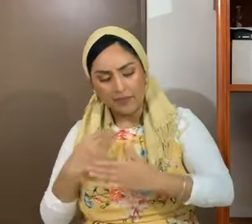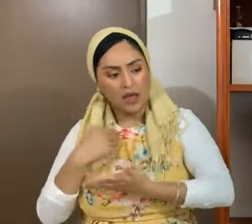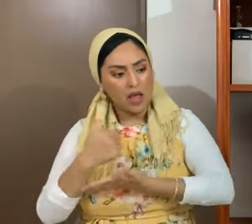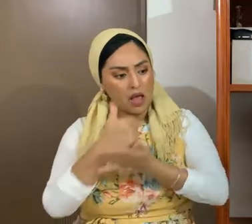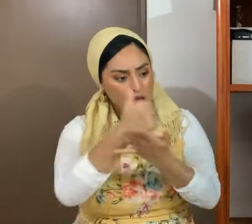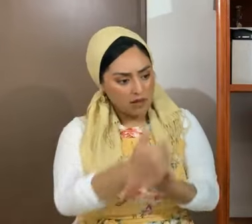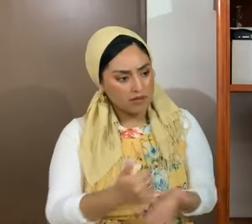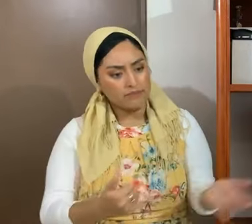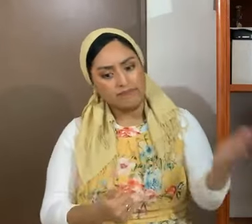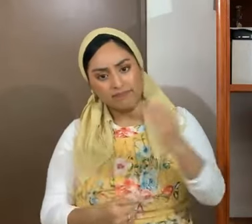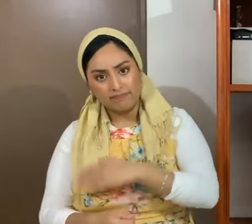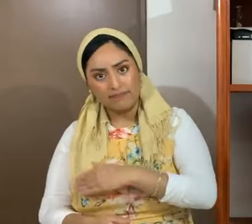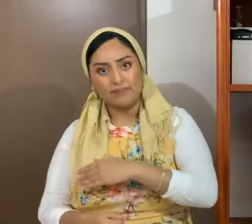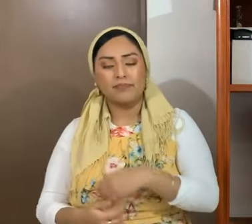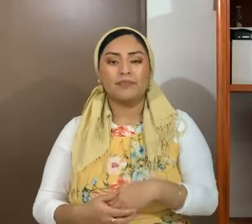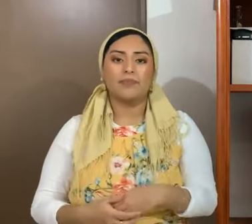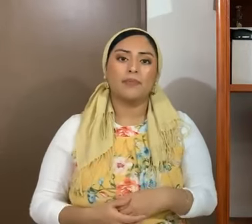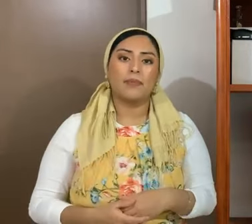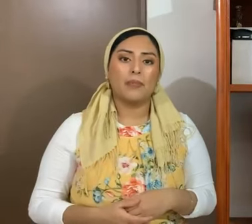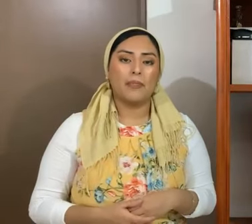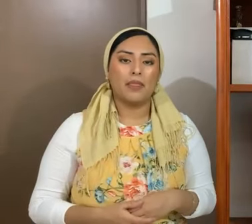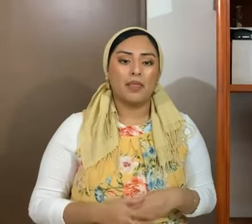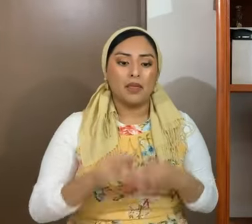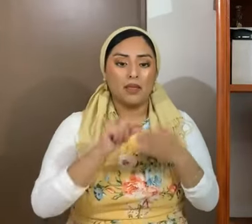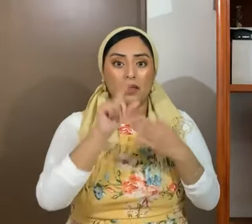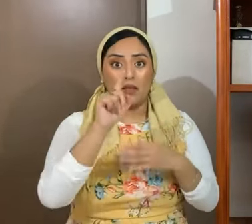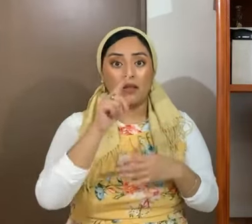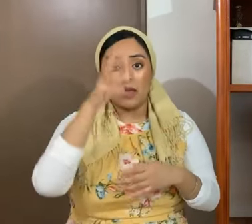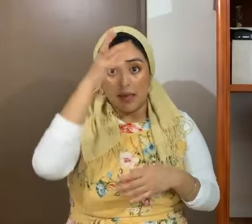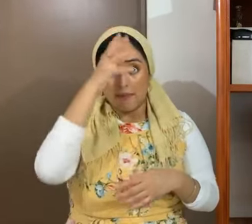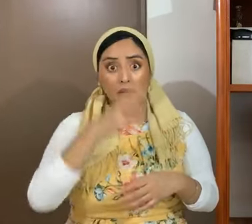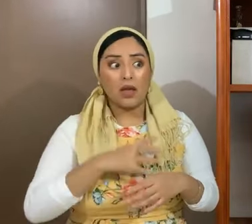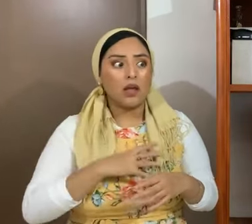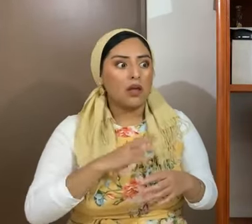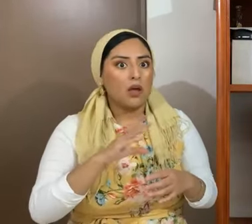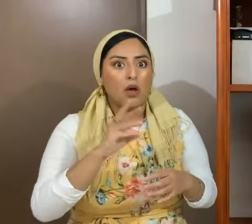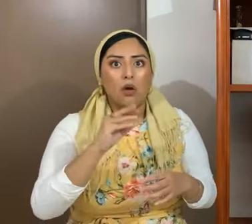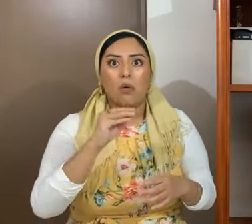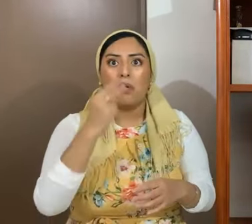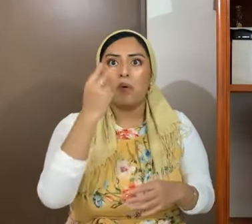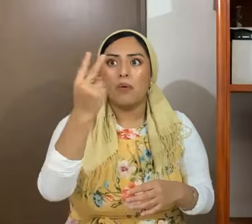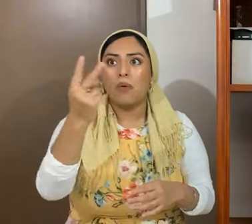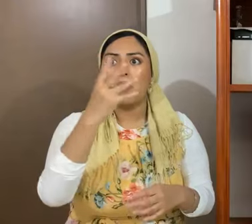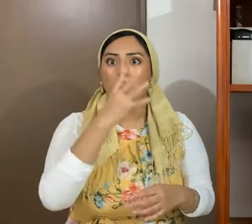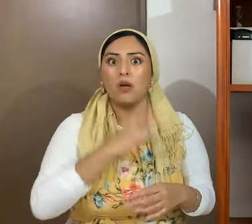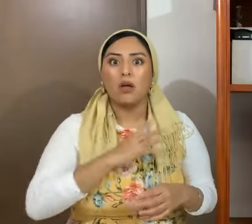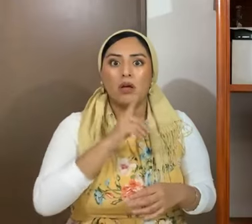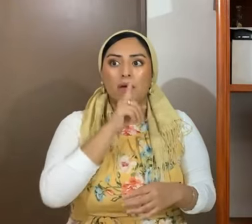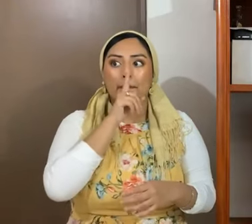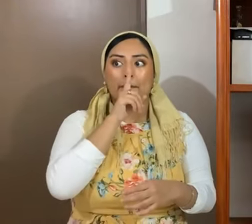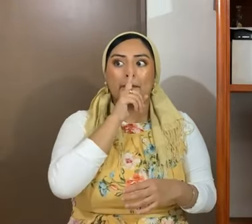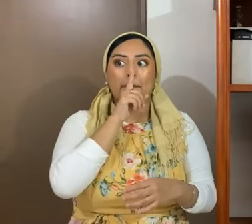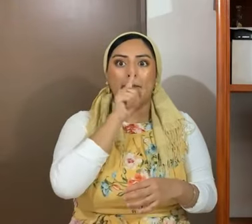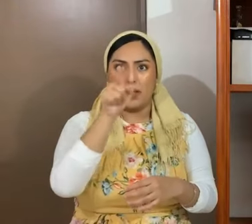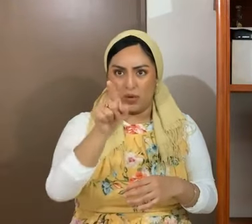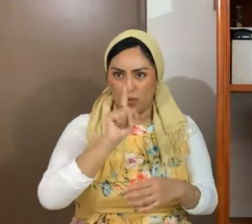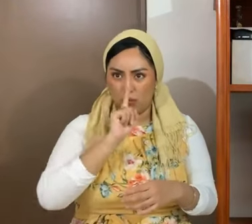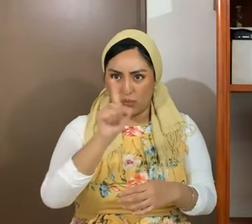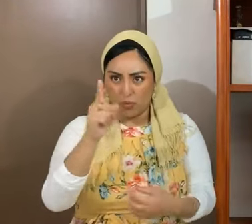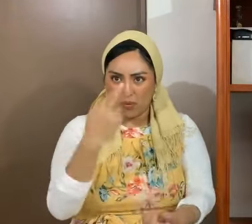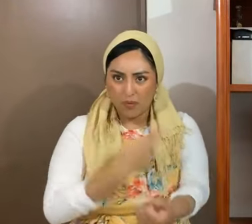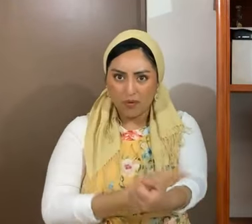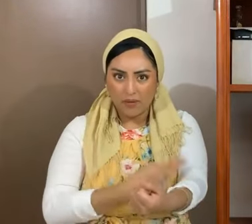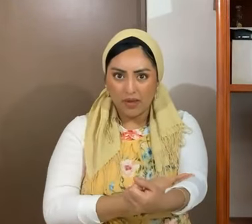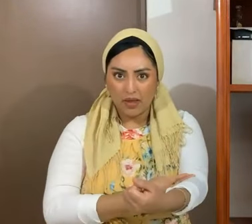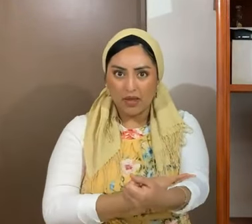verlo. Dice, verso 21, y el hombre estaba maravillado de ella, callando para saber si Yahweh había prosperado su viaje o no. Y cuando